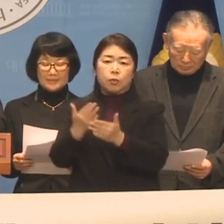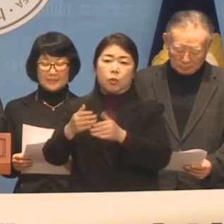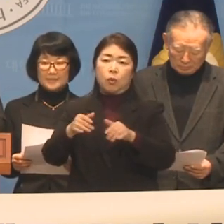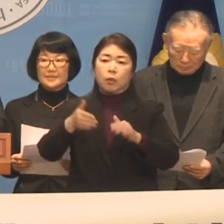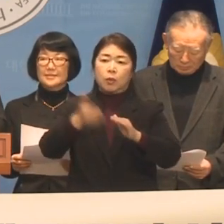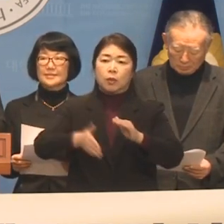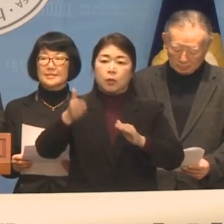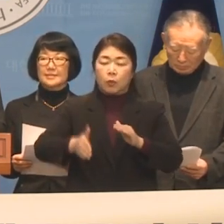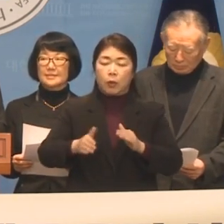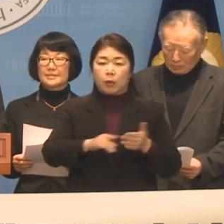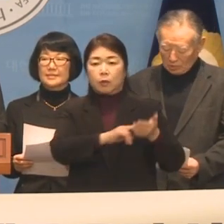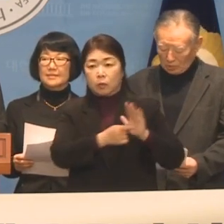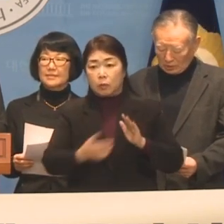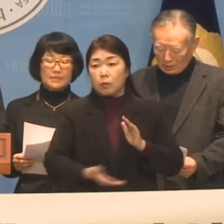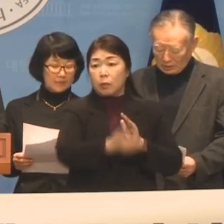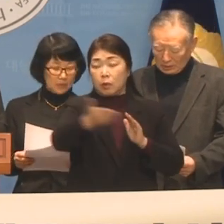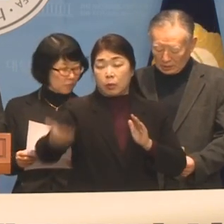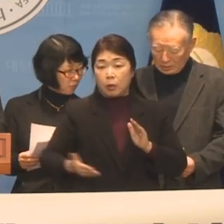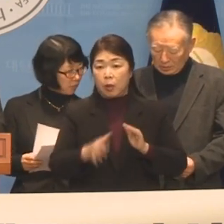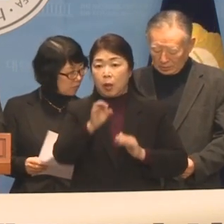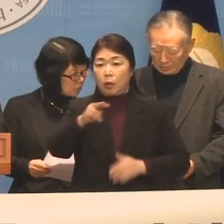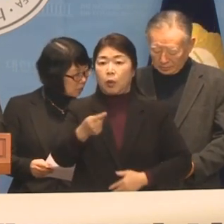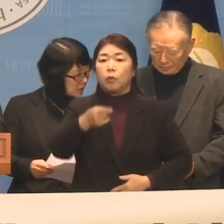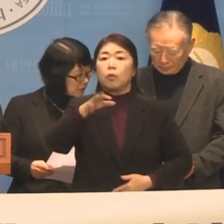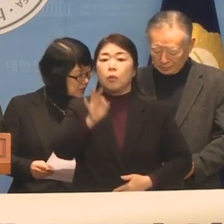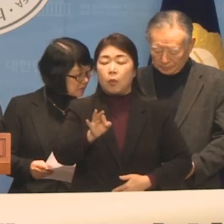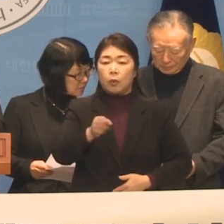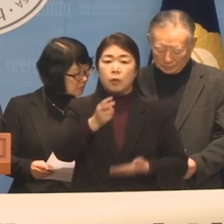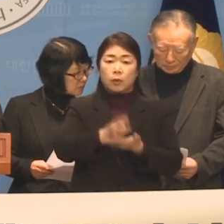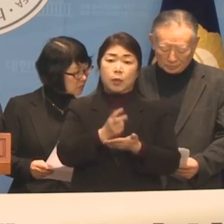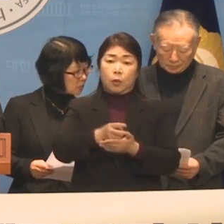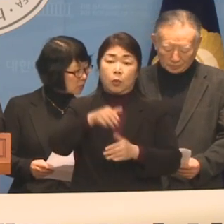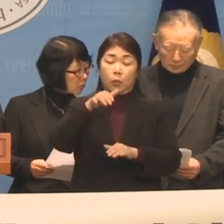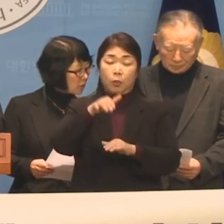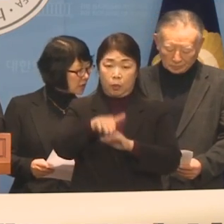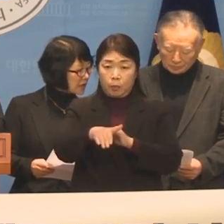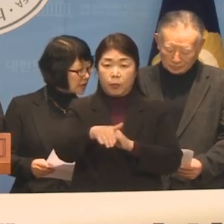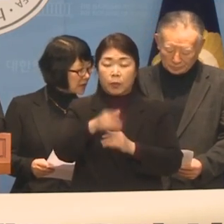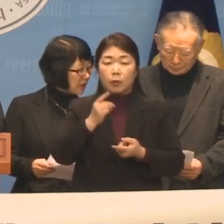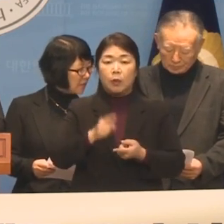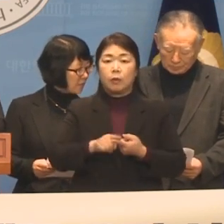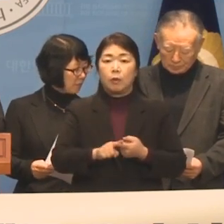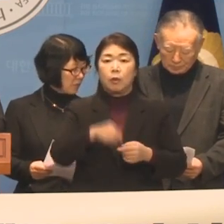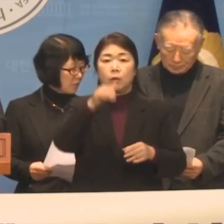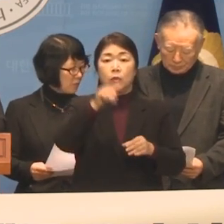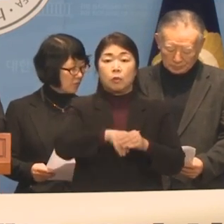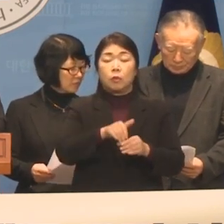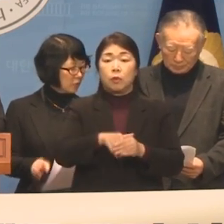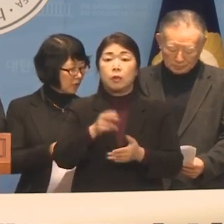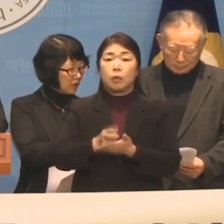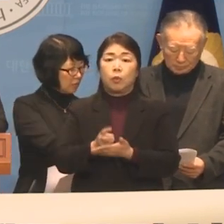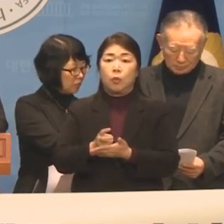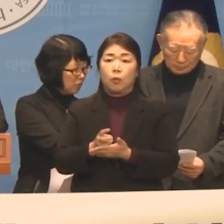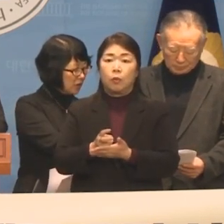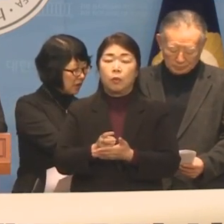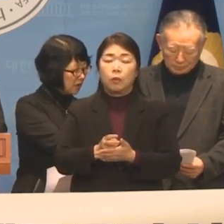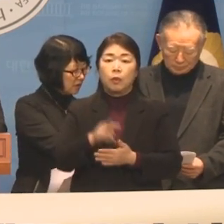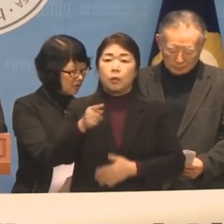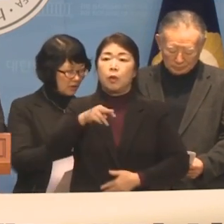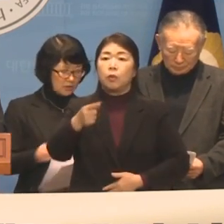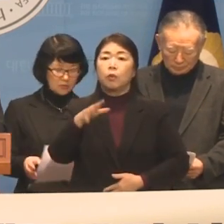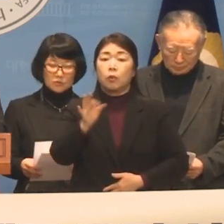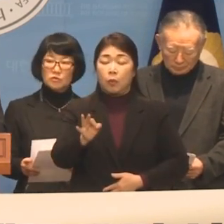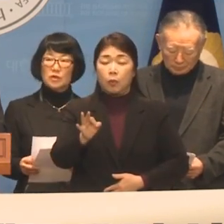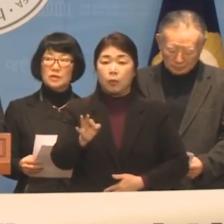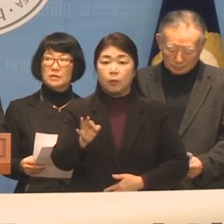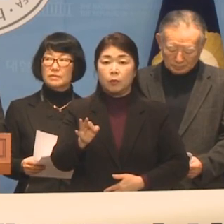공개적으로 준연동형 제도를 준수할 것을, 그리고 다양성의 정치를 실현할 것을 공개적으로 제안하라고